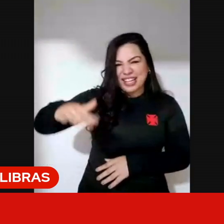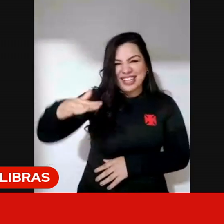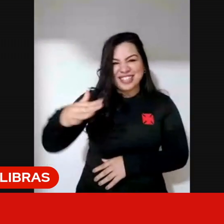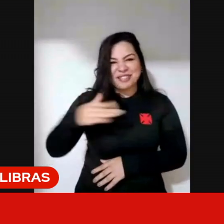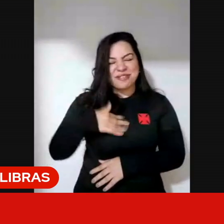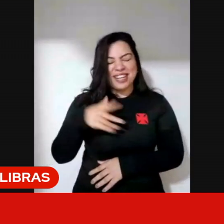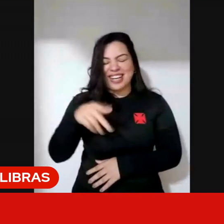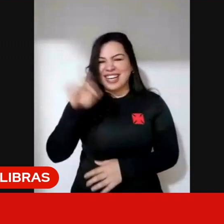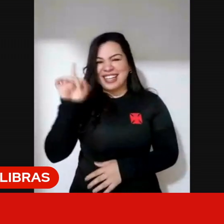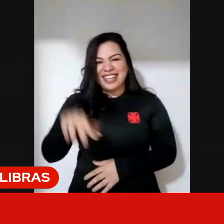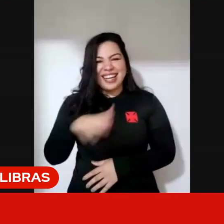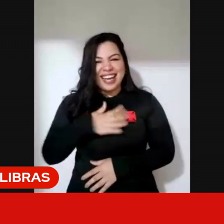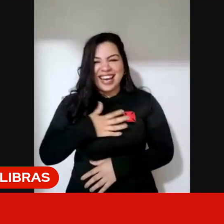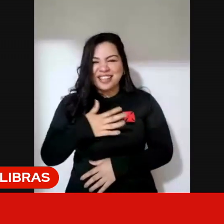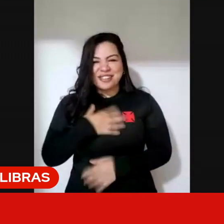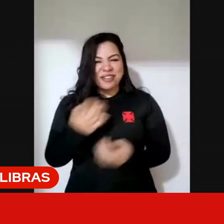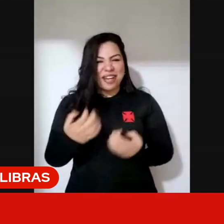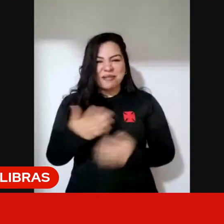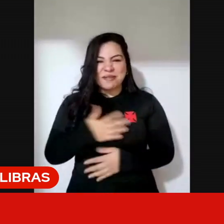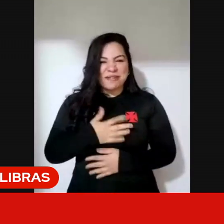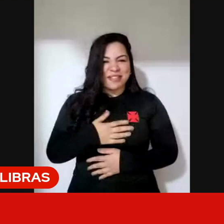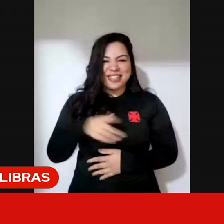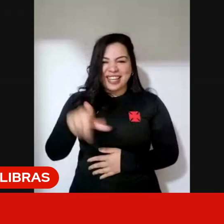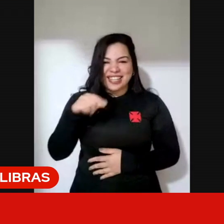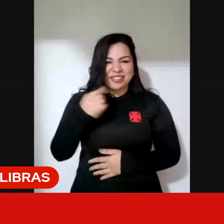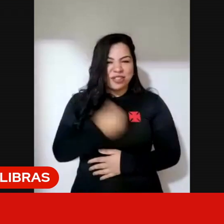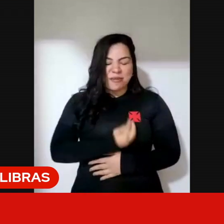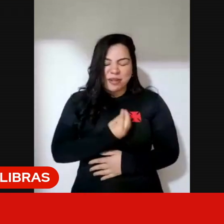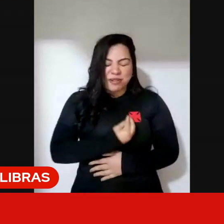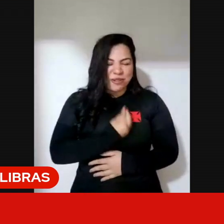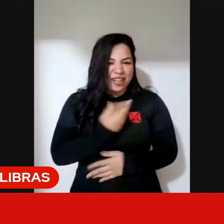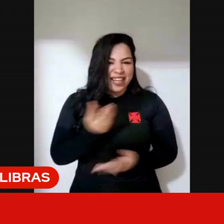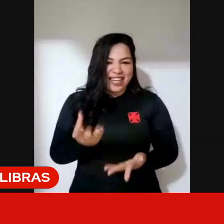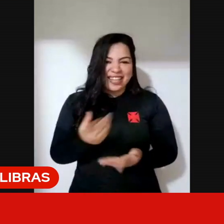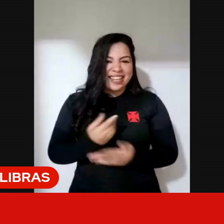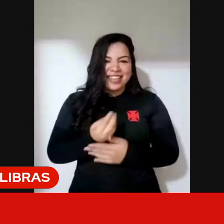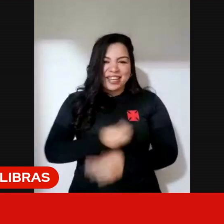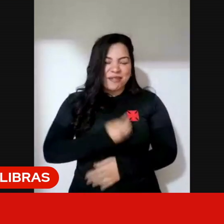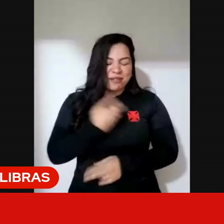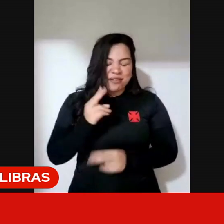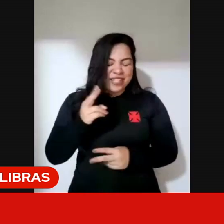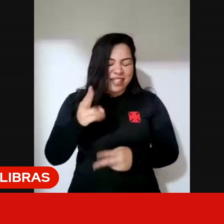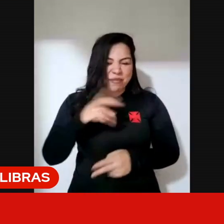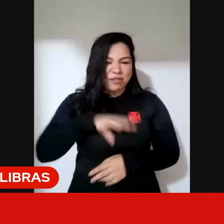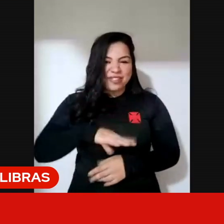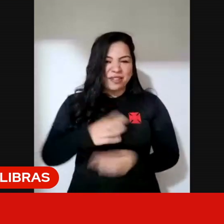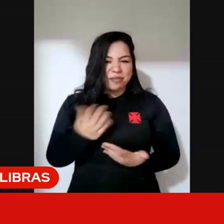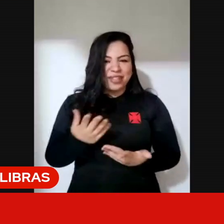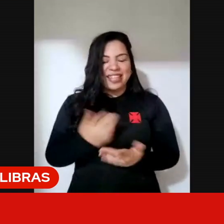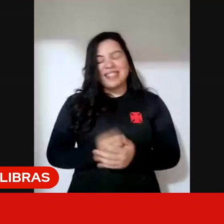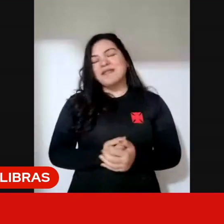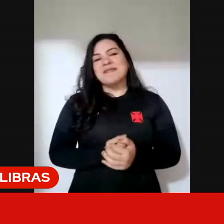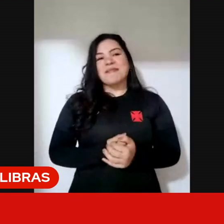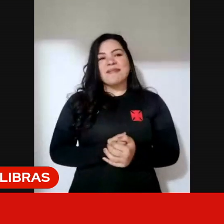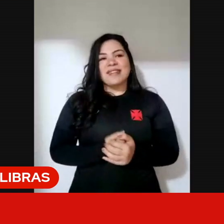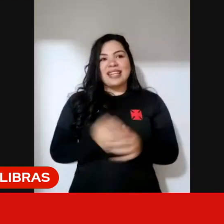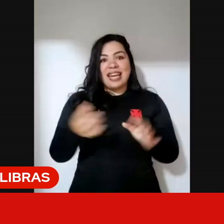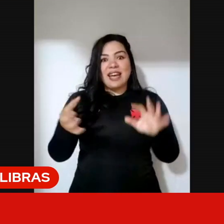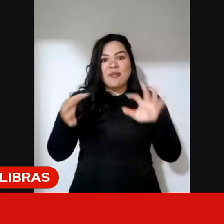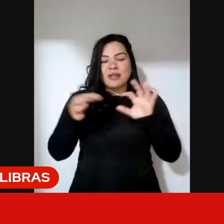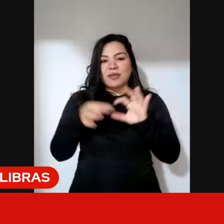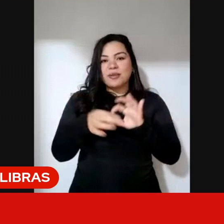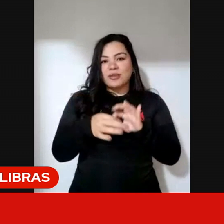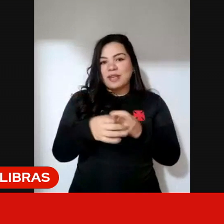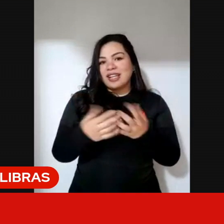as crianças, eu falei, cara, é isso que eu quero para minha vida, é esse time que eu escolhi e vou viver sempre torcendo por ele. E